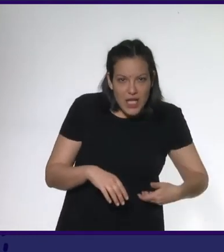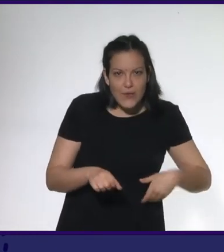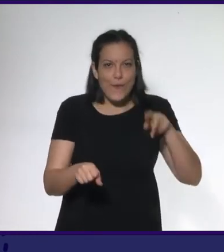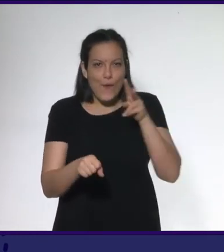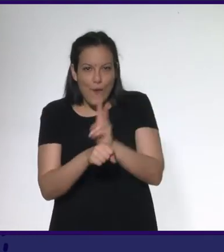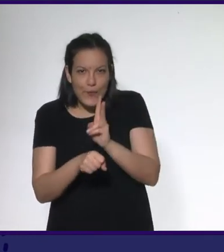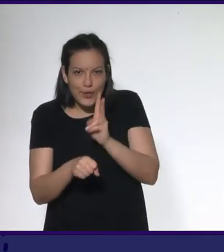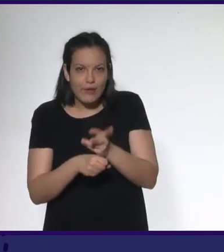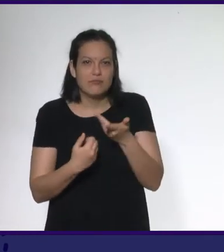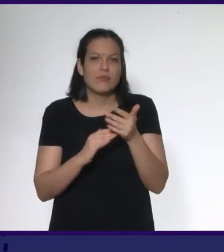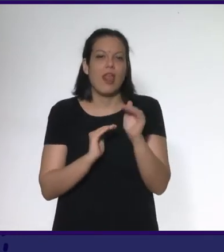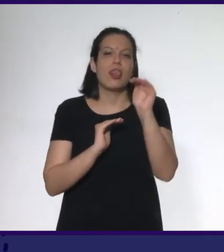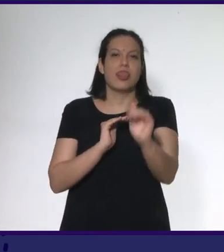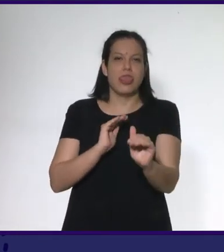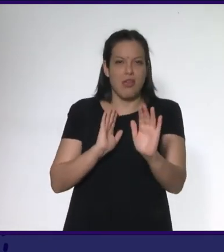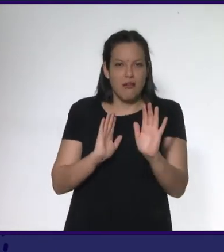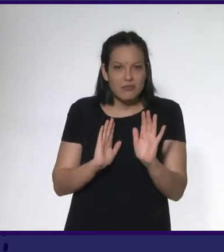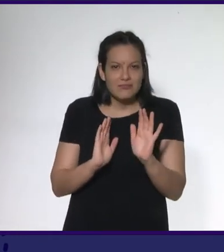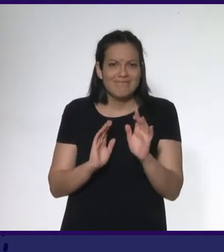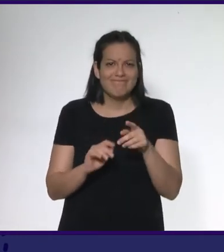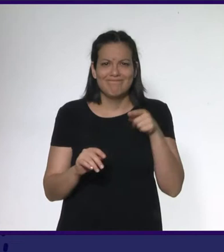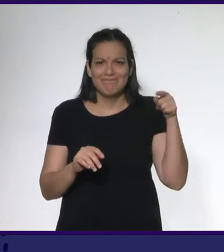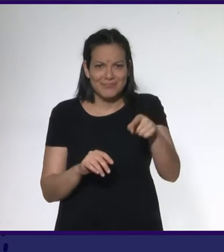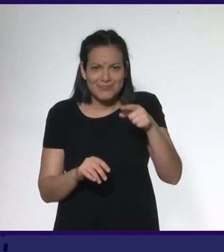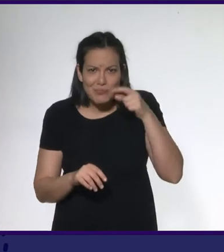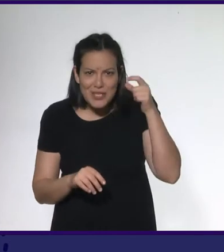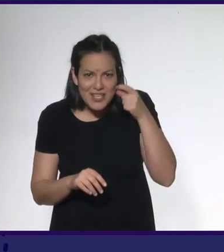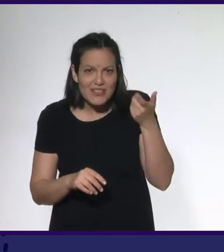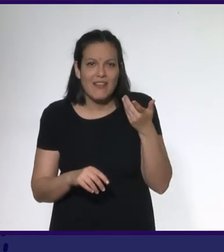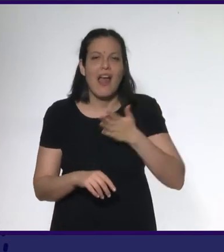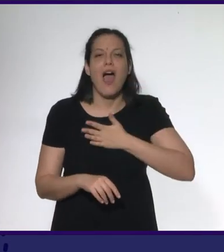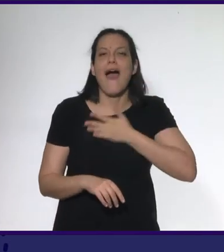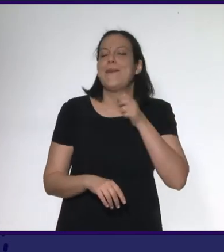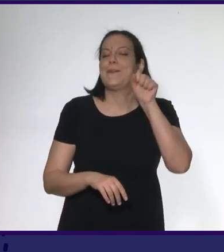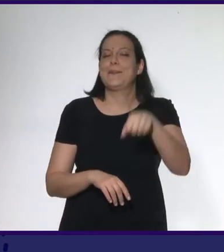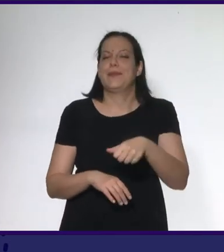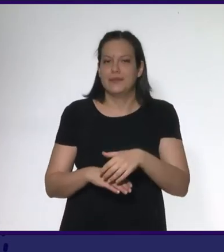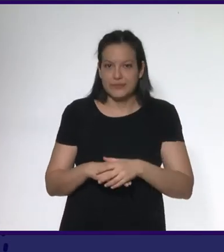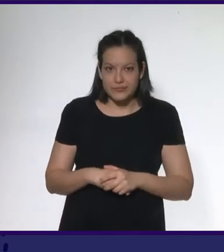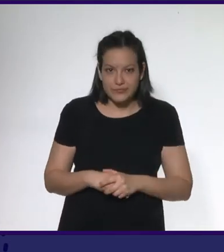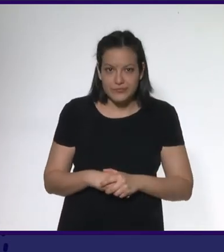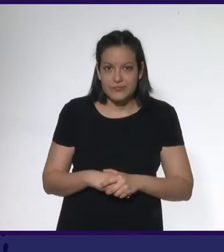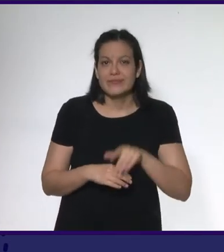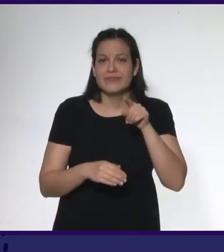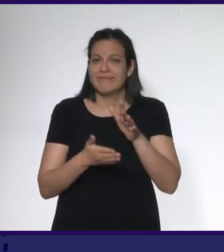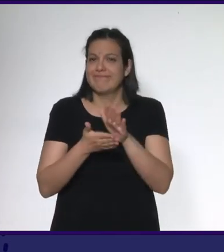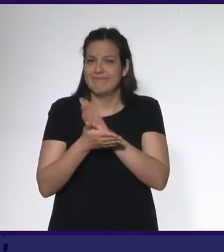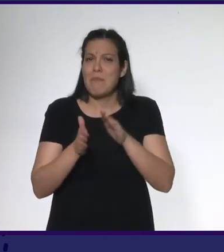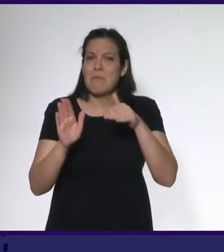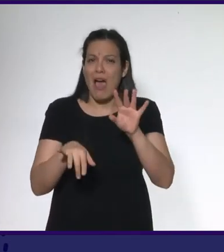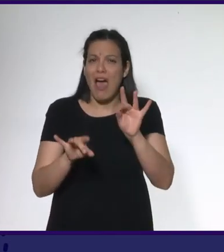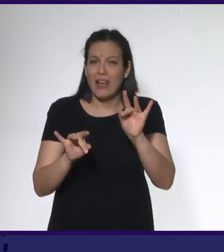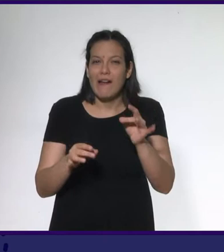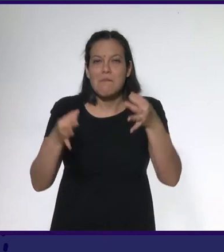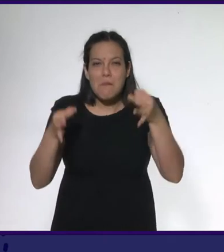Celos, control, descalificación, humillación, indiferencia afectiva. Situaciones